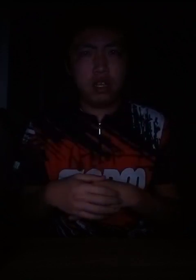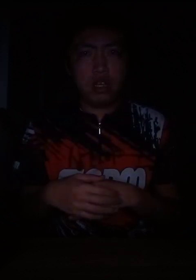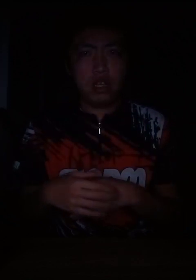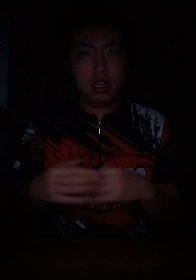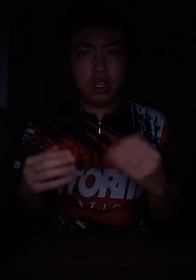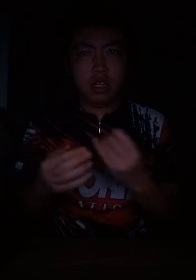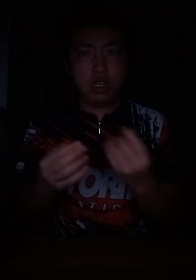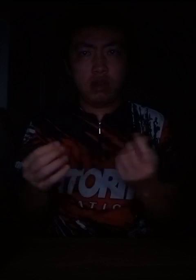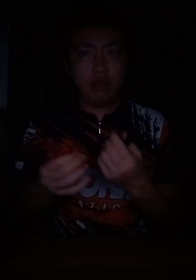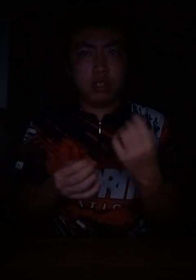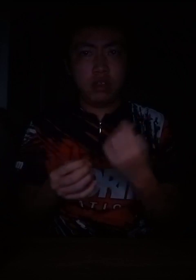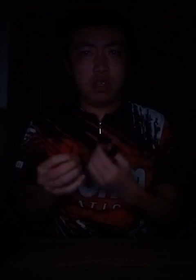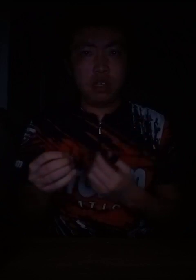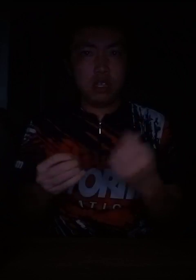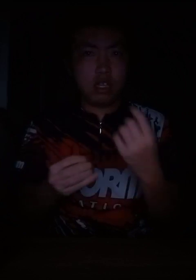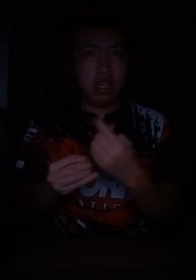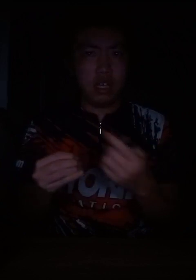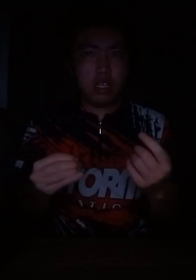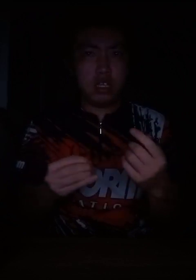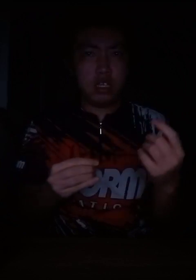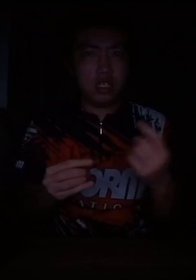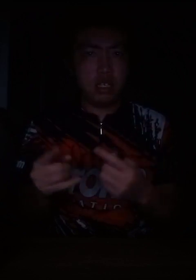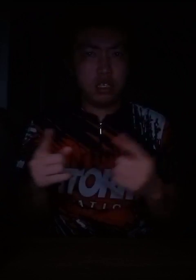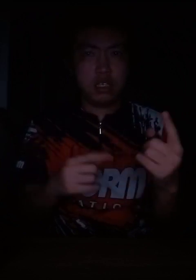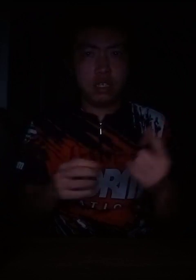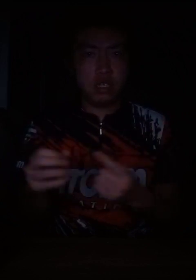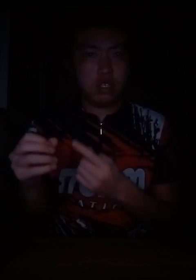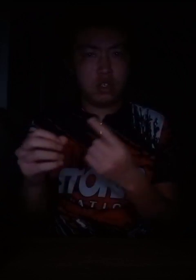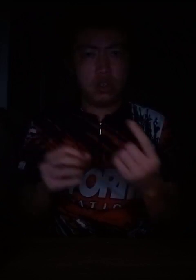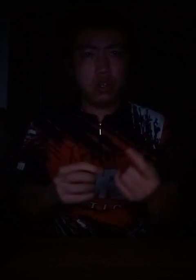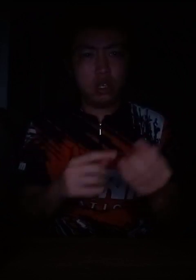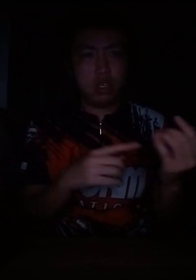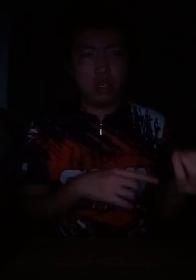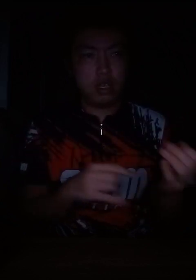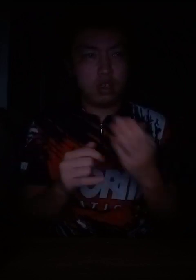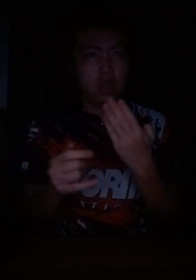앵커 브리핑 팀에서 일을 하다가 새로운 프로그램으로 옮겨가자고 설득합니다.